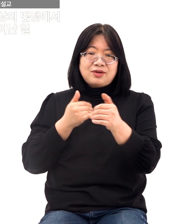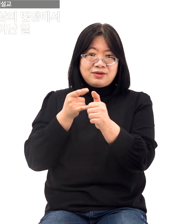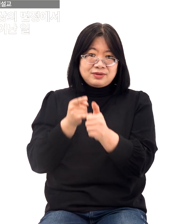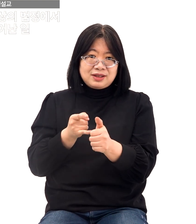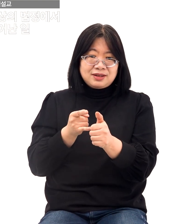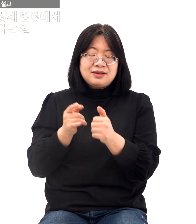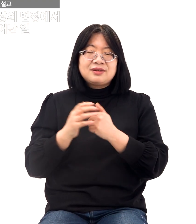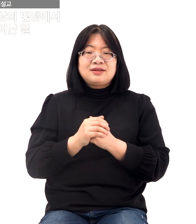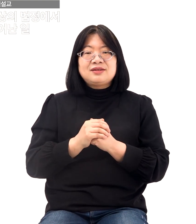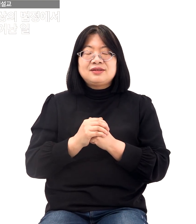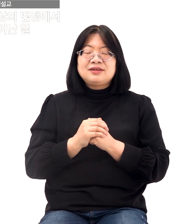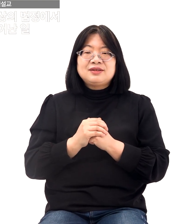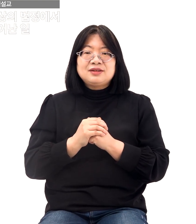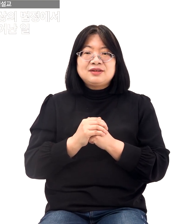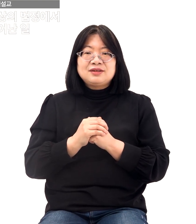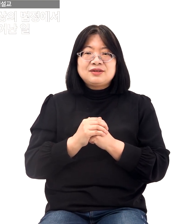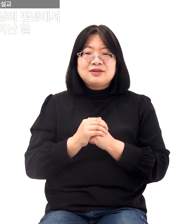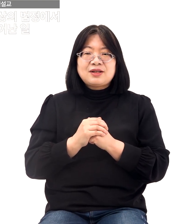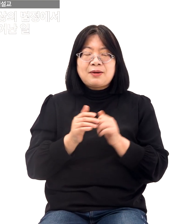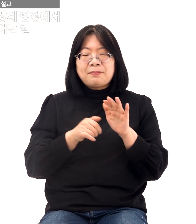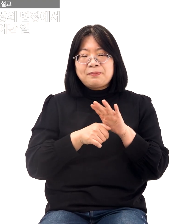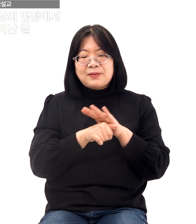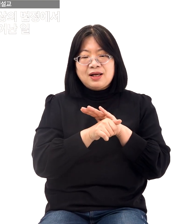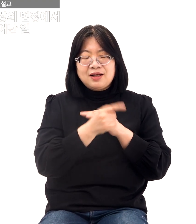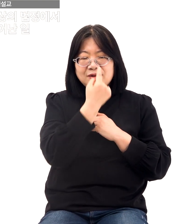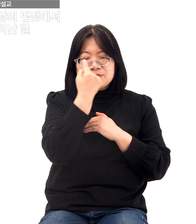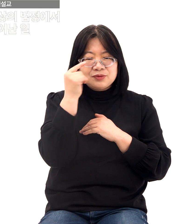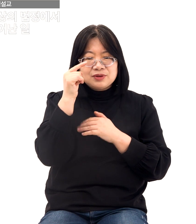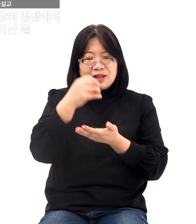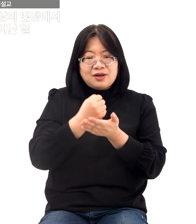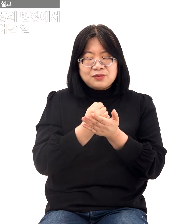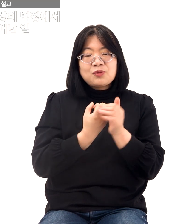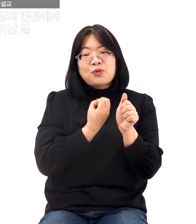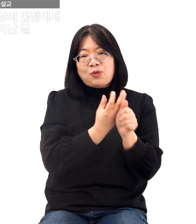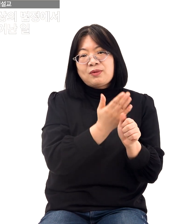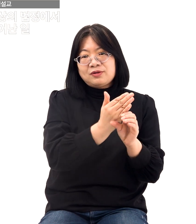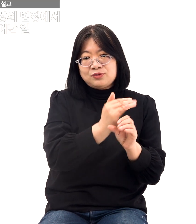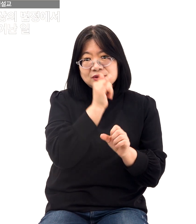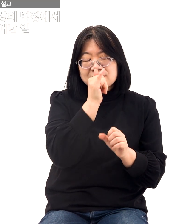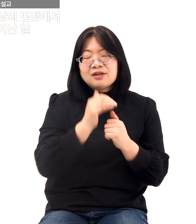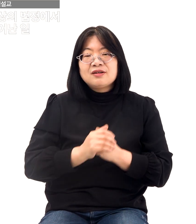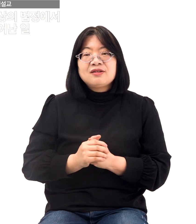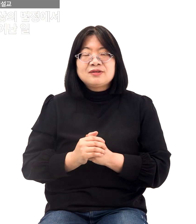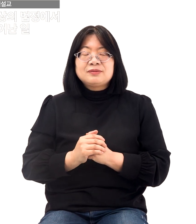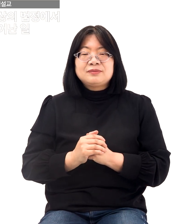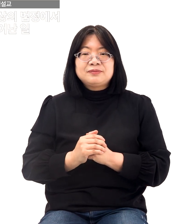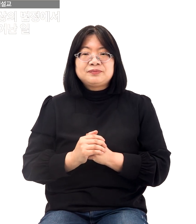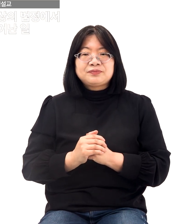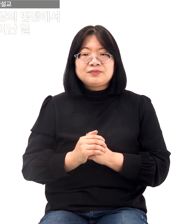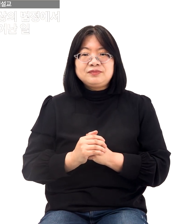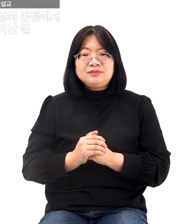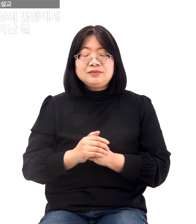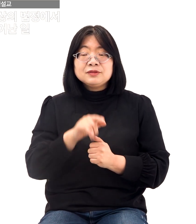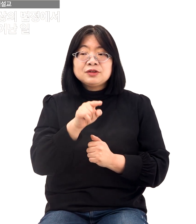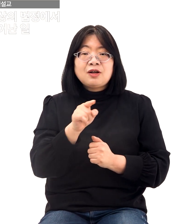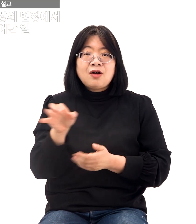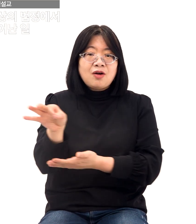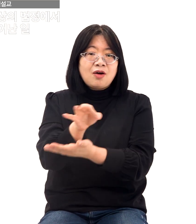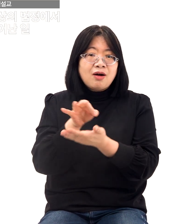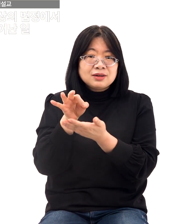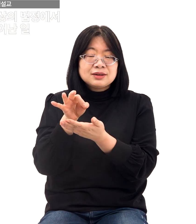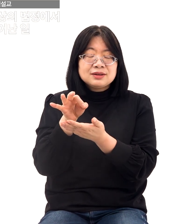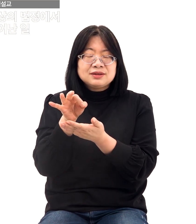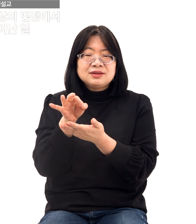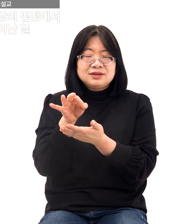여러분들에게 뱀의 눈을 가지고 고발해요. 야, 너 그 헌금